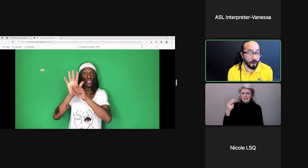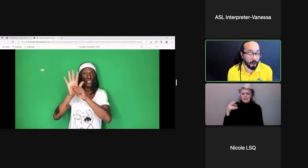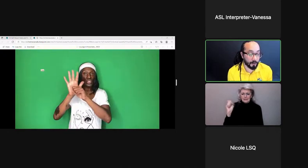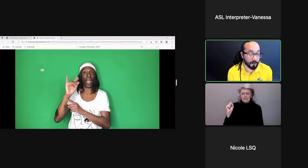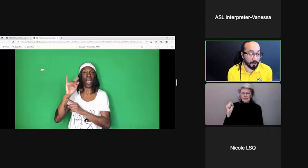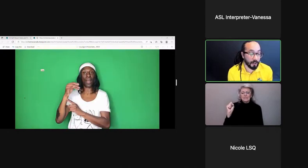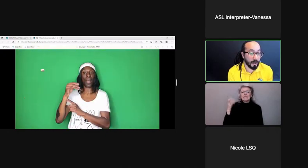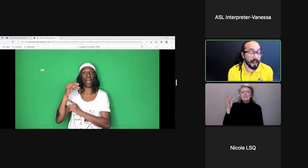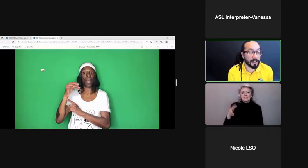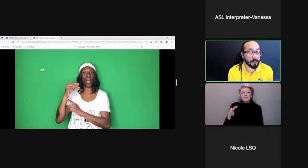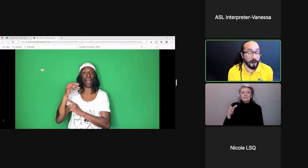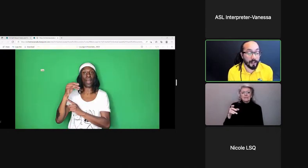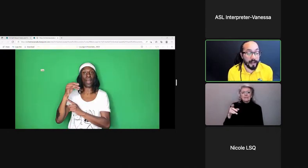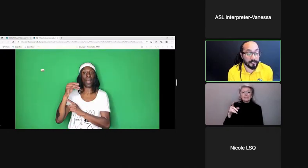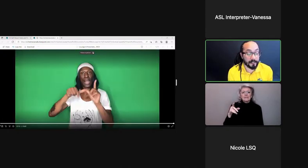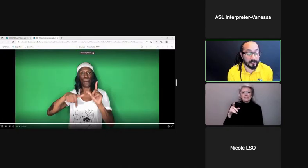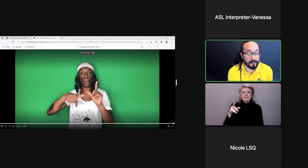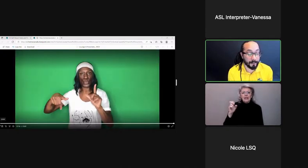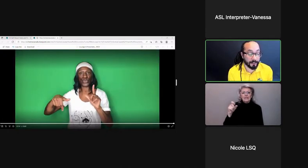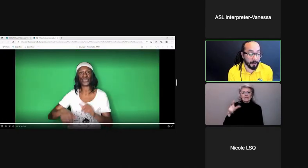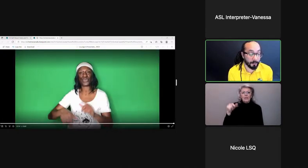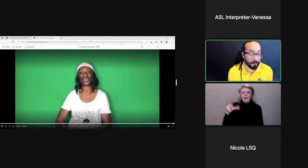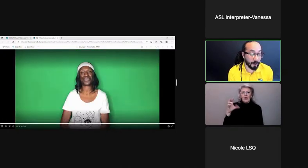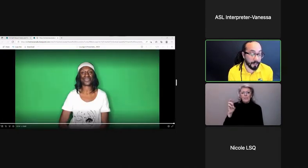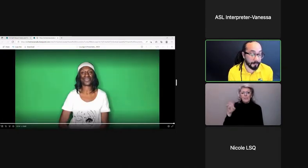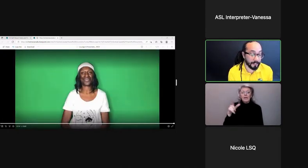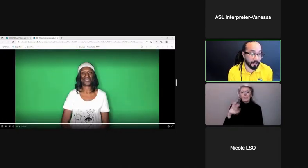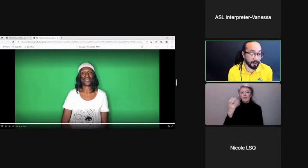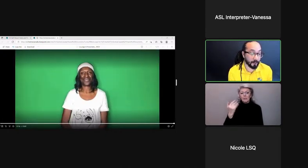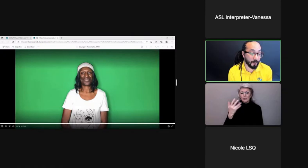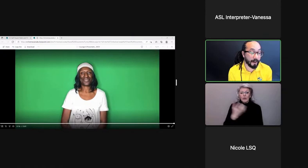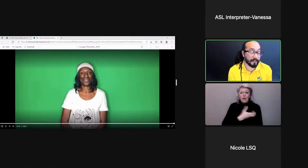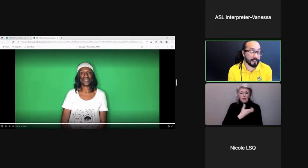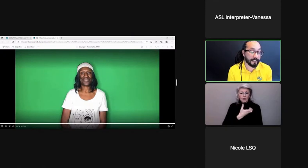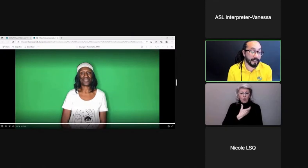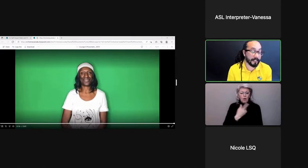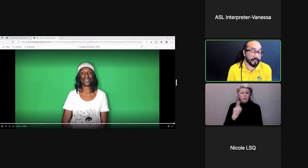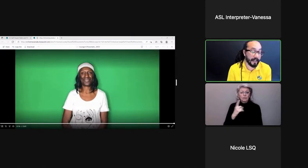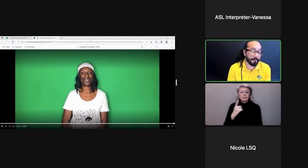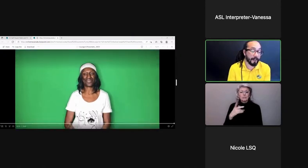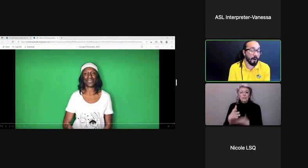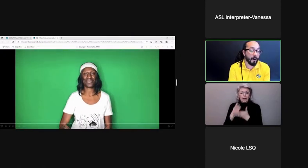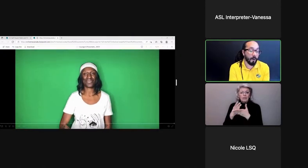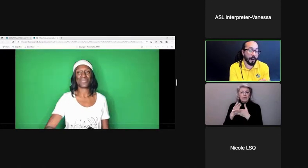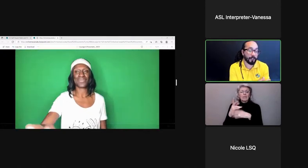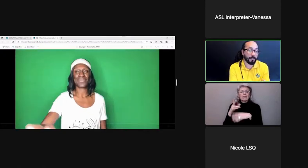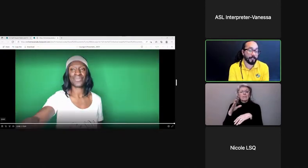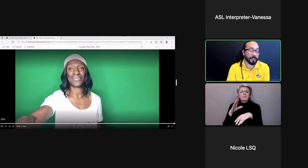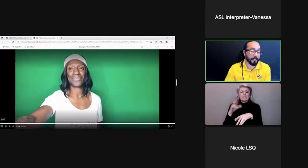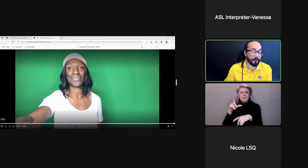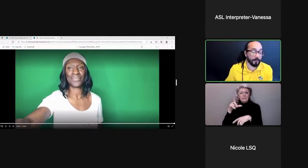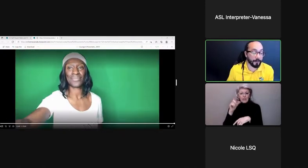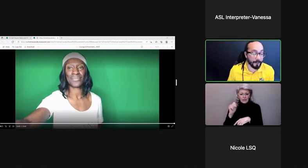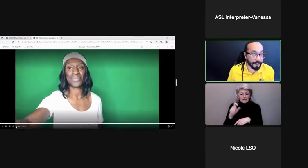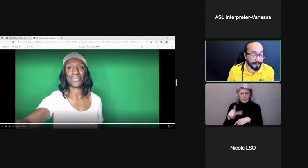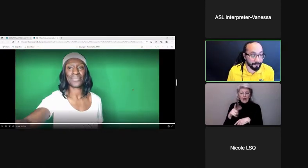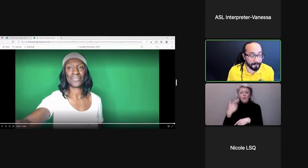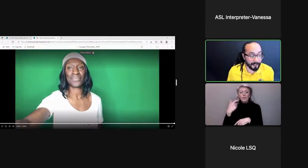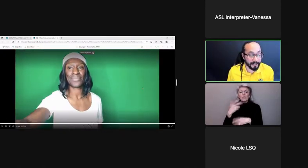interprète en langue des signes, un consultant et un coach, ou de l'aide pour le marketing,